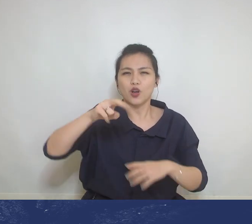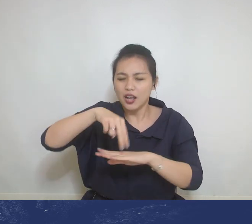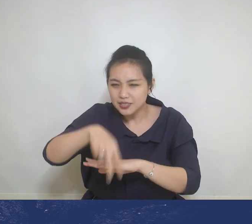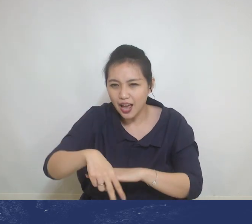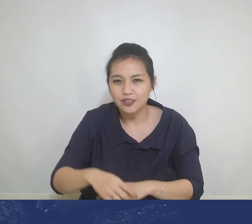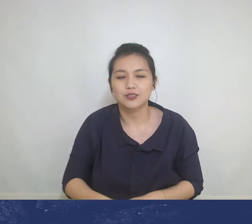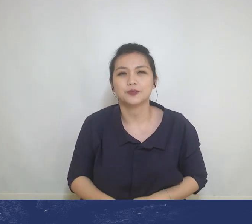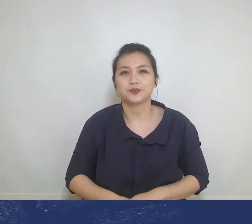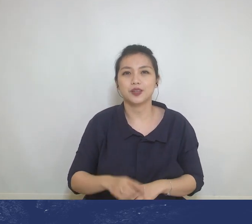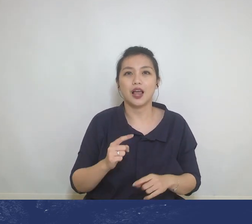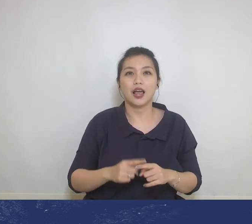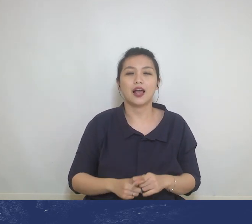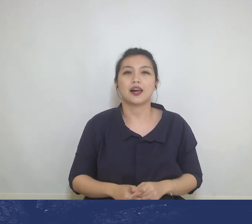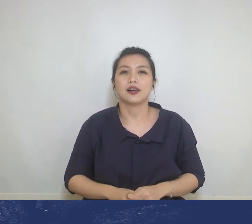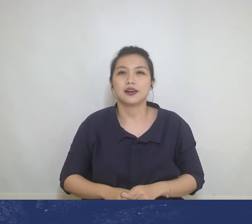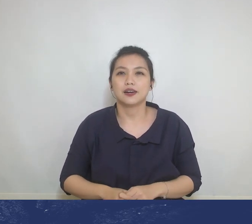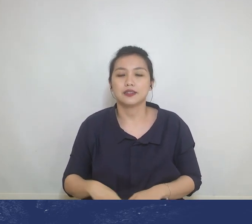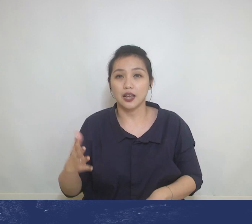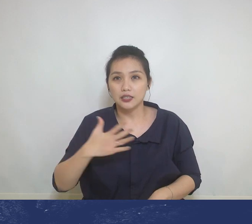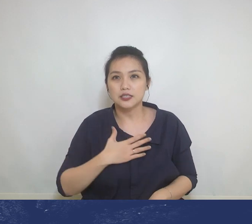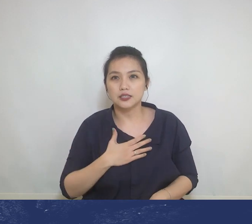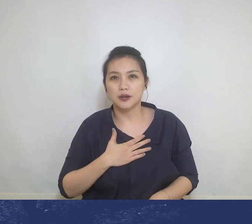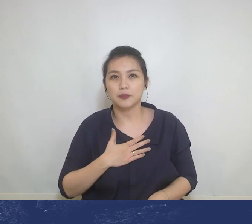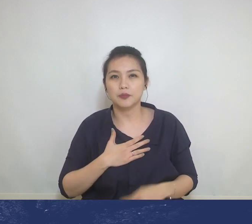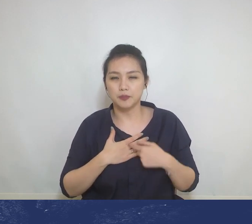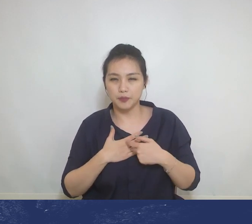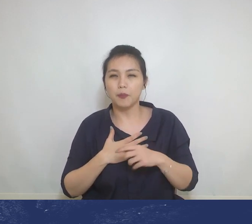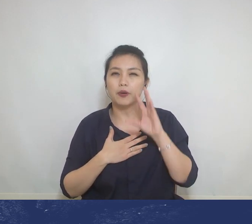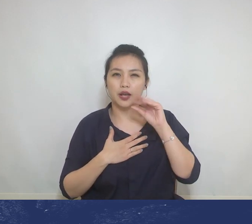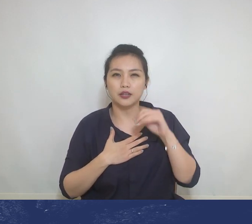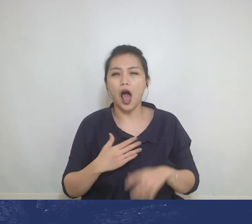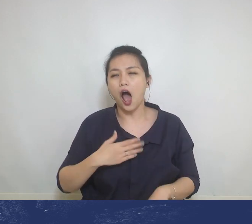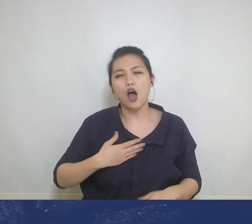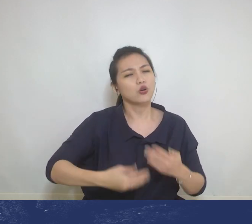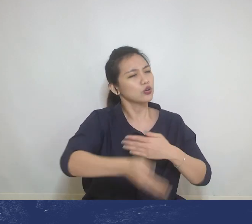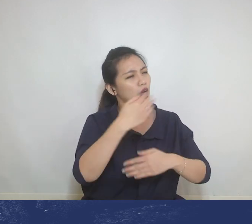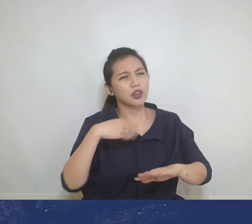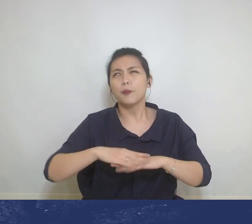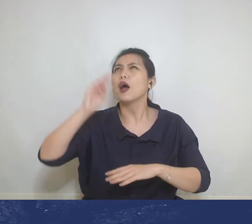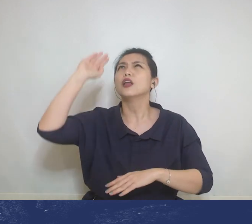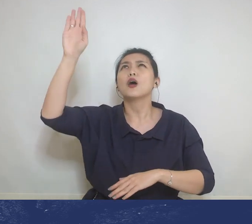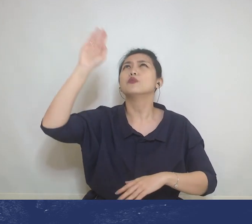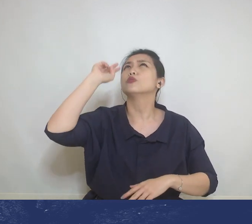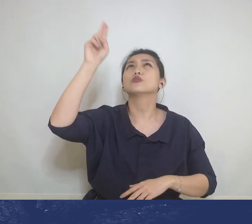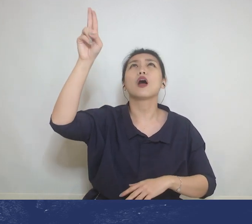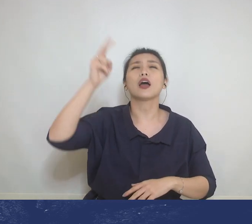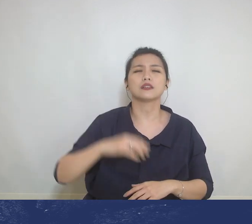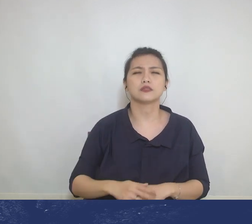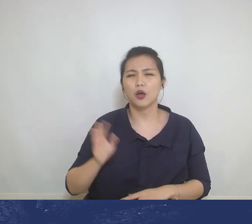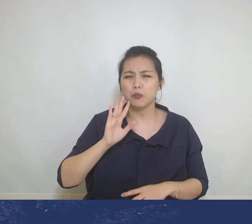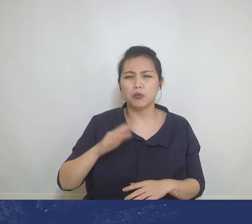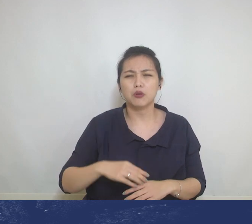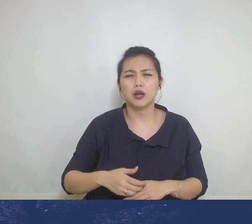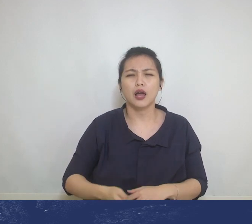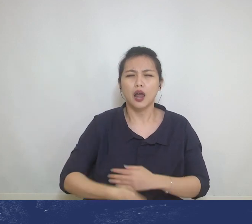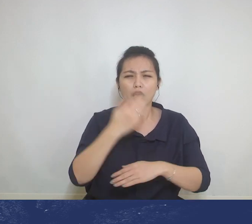bukan terpelecoknya. Dia berkata, tangan yang memegang di dada itu sepertinya berkata, aku datang kepadamu Tuhan apa adanya Tuhan.